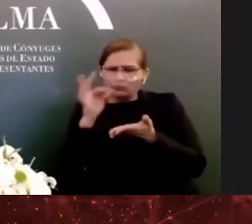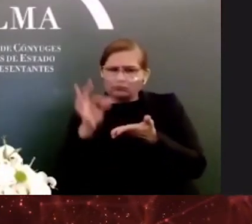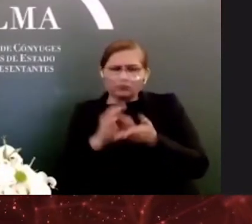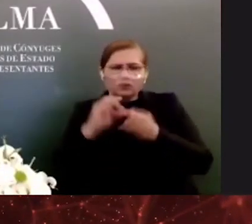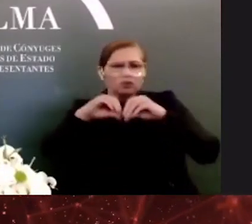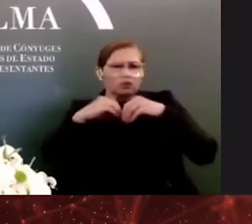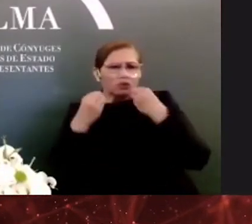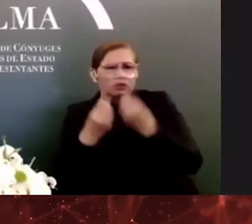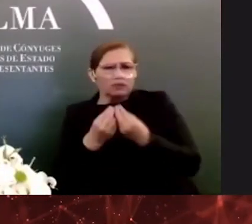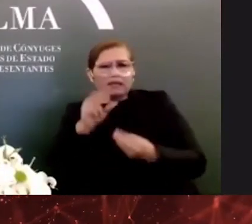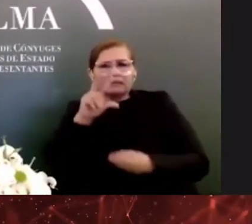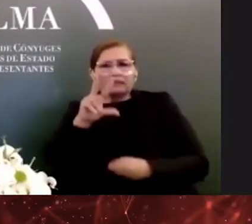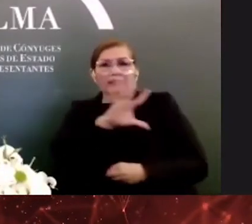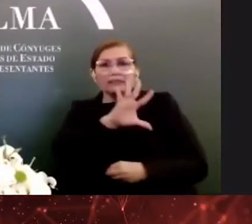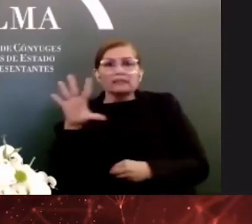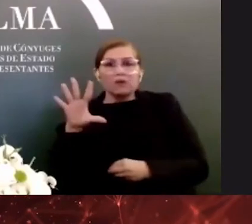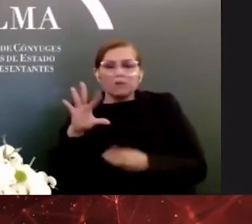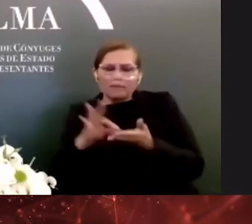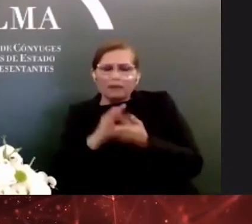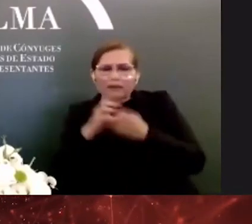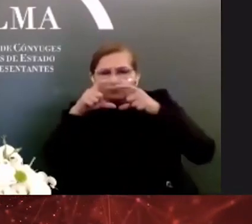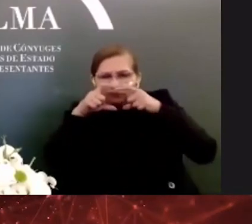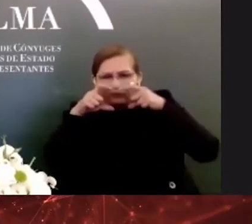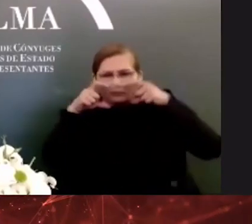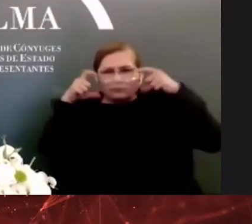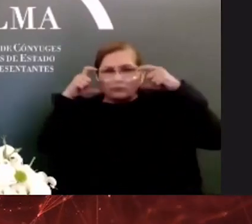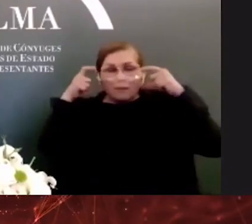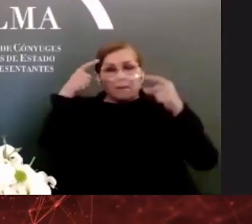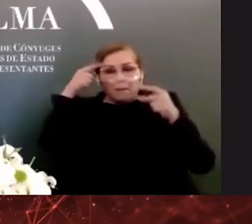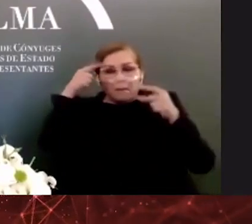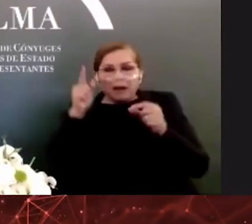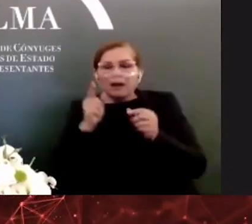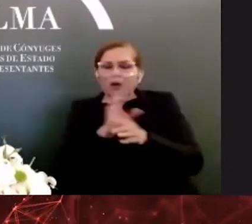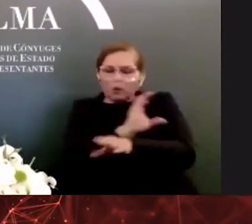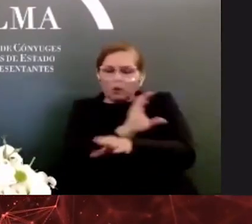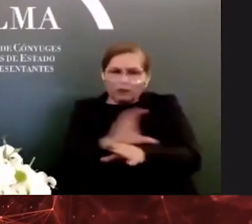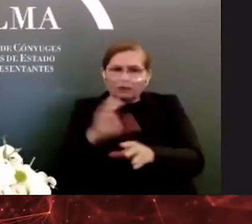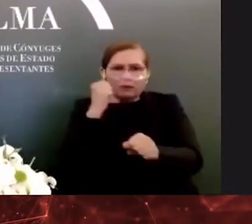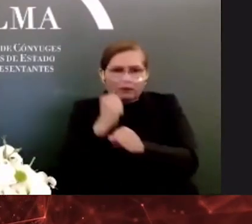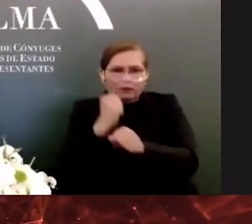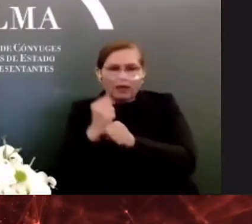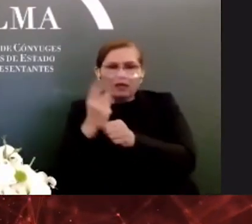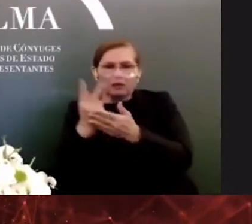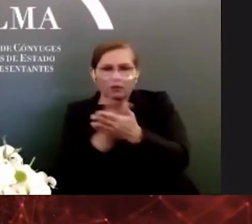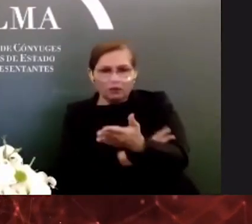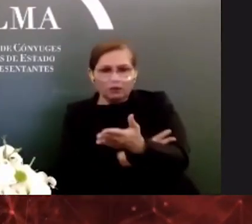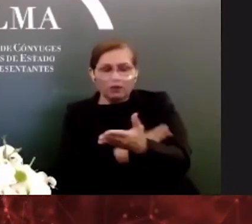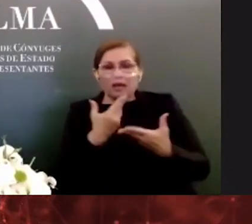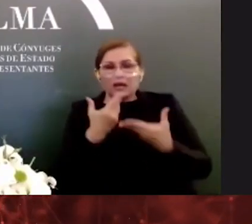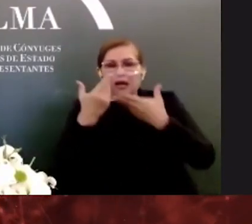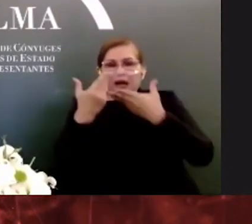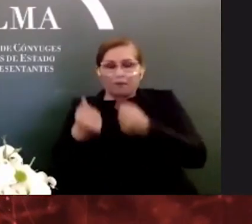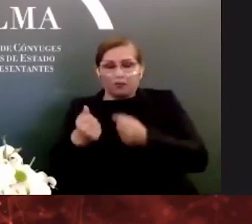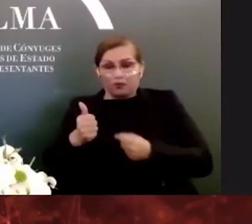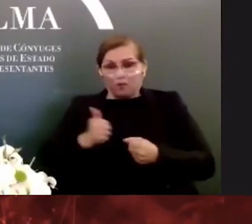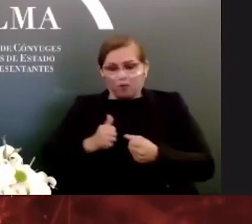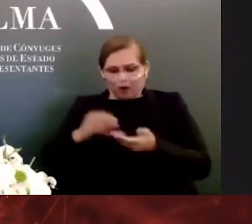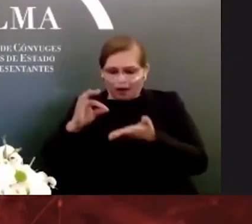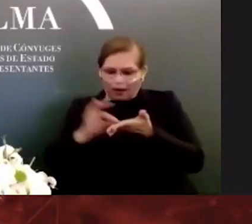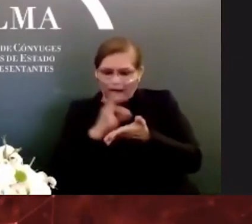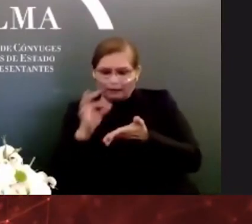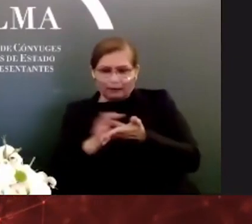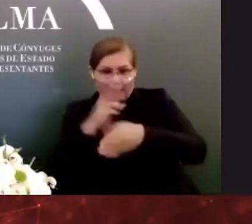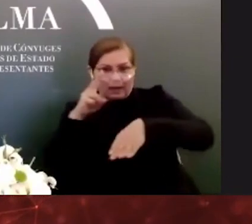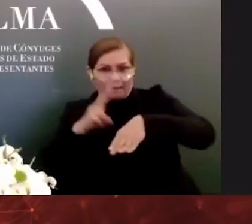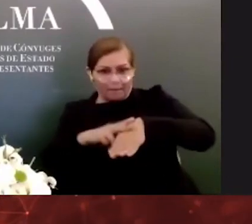de 35.000 tapabocas para dar seguimiento a las actividades del proyecto Apoyo a las Mujeres Artesanas